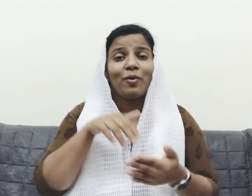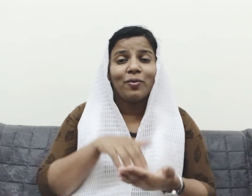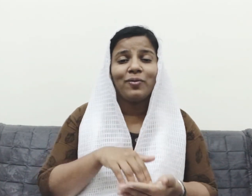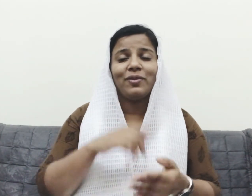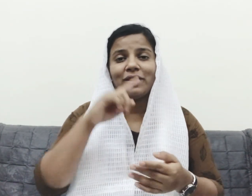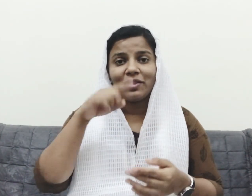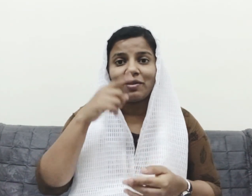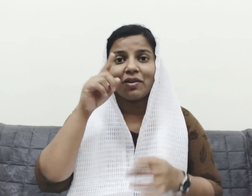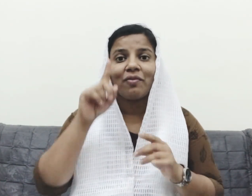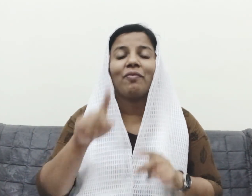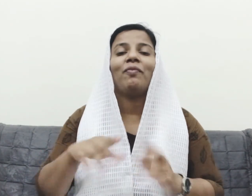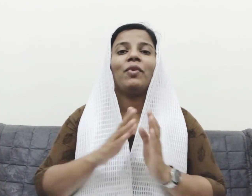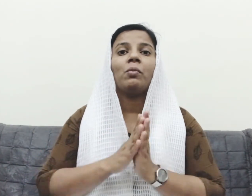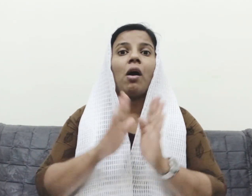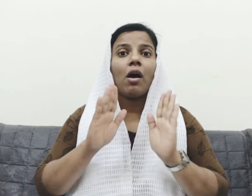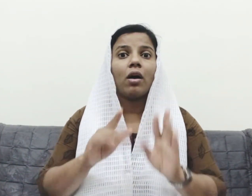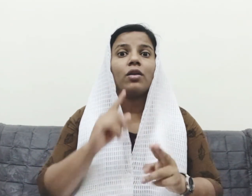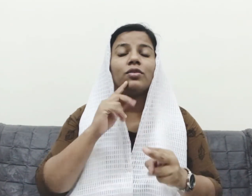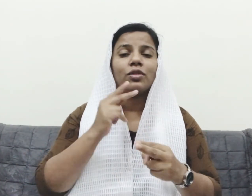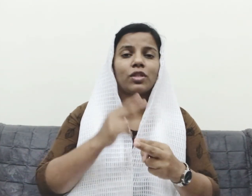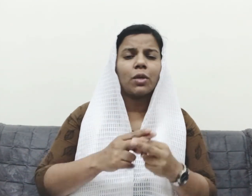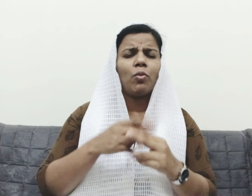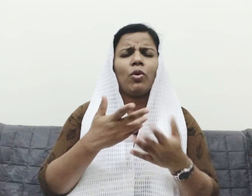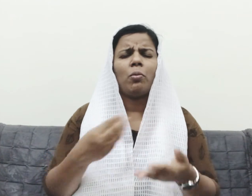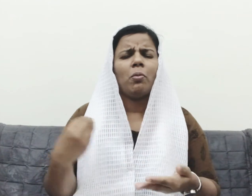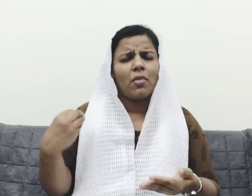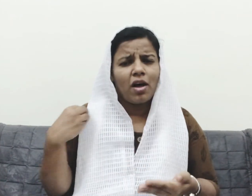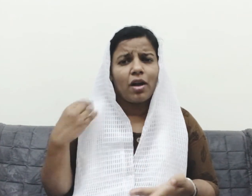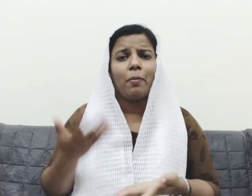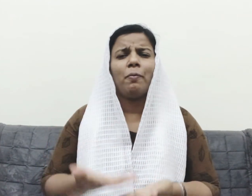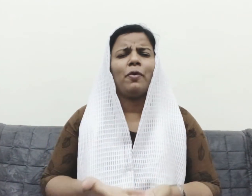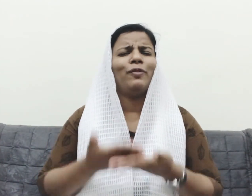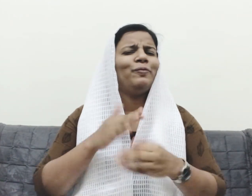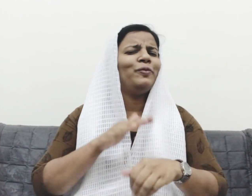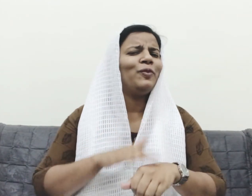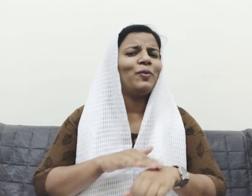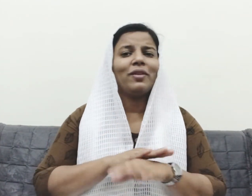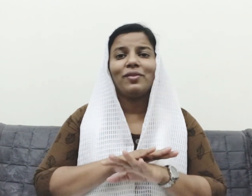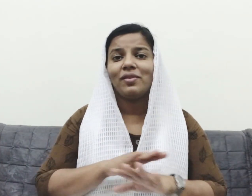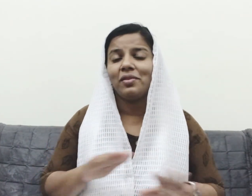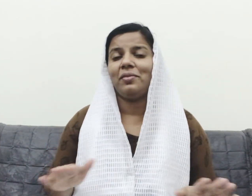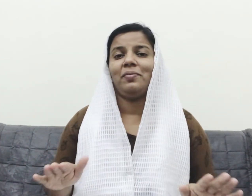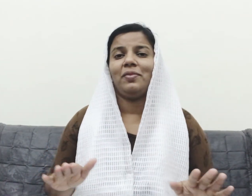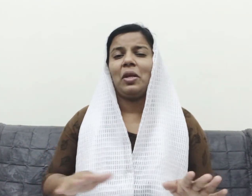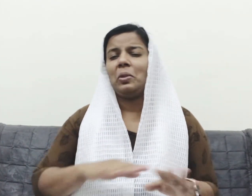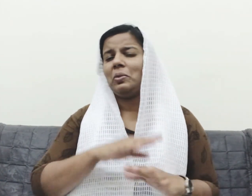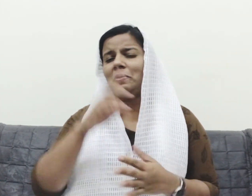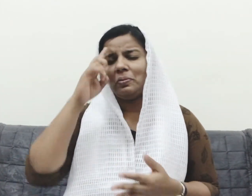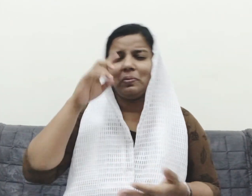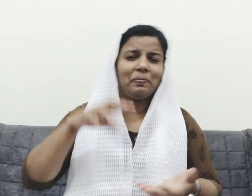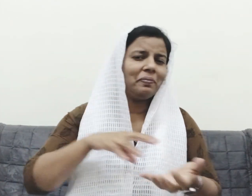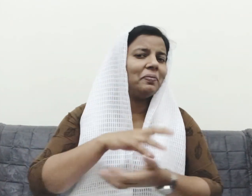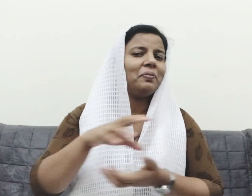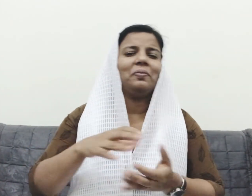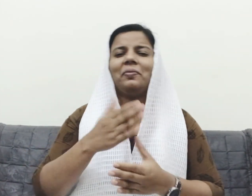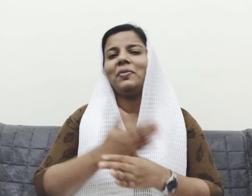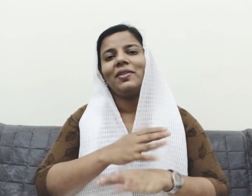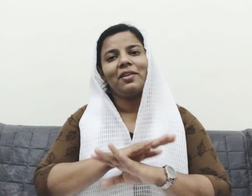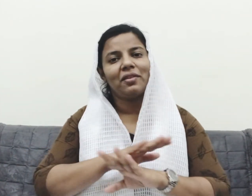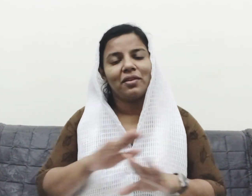ഭൂമിയിൽ. അങ്ങനെ വരുമ്പോൾ ഉണ്ടല്ലോ, ഒരു ഭാരവും ഒരു പ്രയാസവും നിങ്ങളെ ഏശത്തില്ല, ഒന്നും നിങ്ങളെ കലക്കിക്കളയാൻ സമ്മതിക്കത്തില്ല. കാരണം